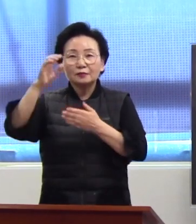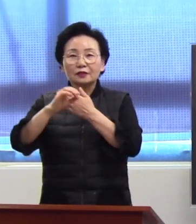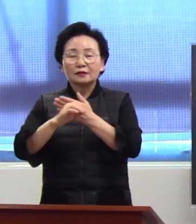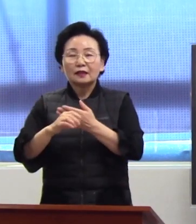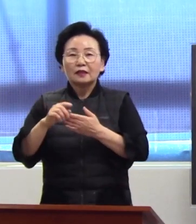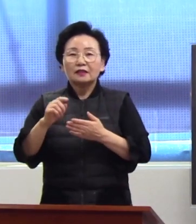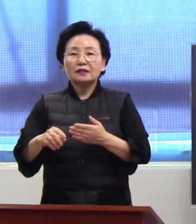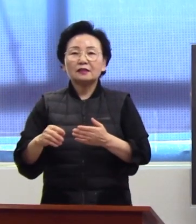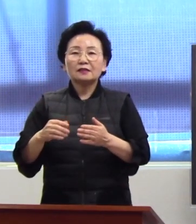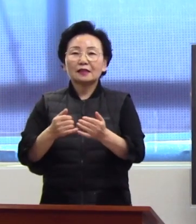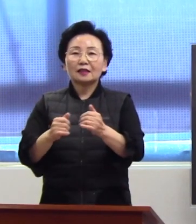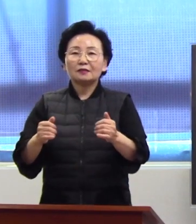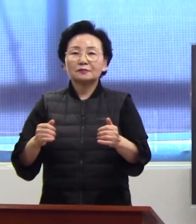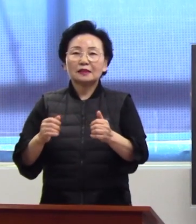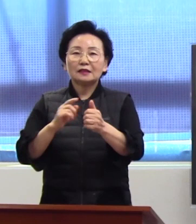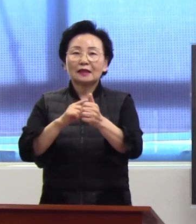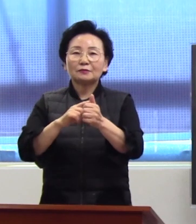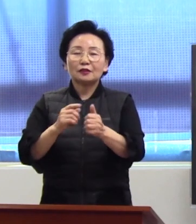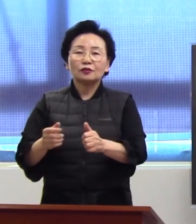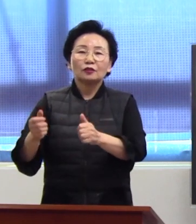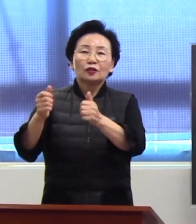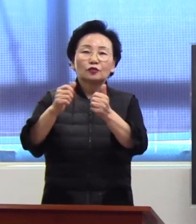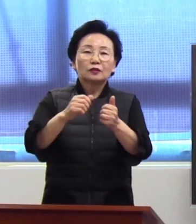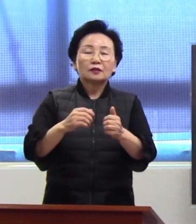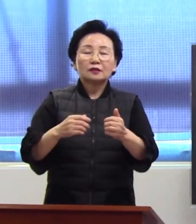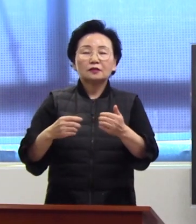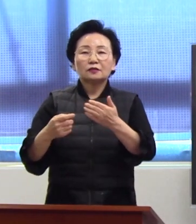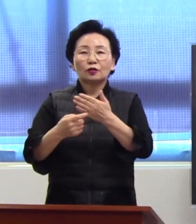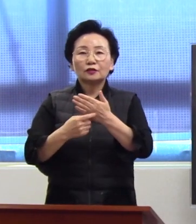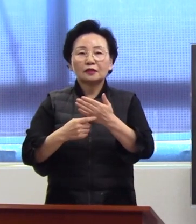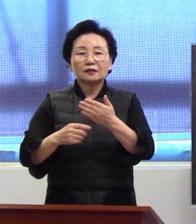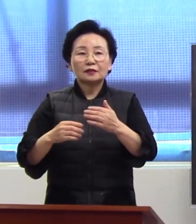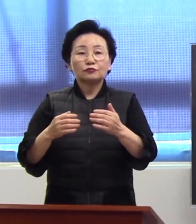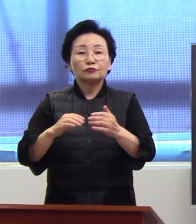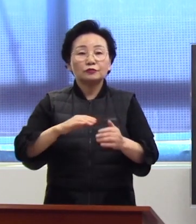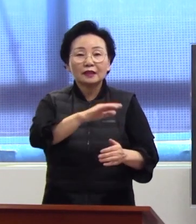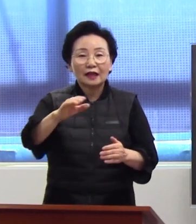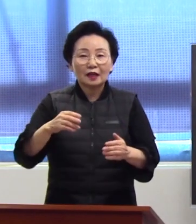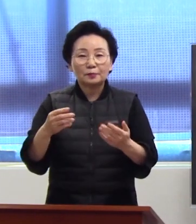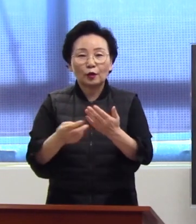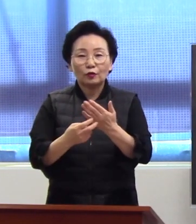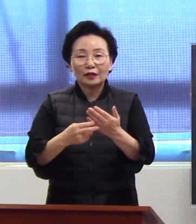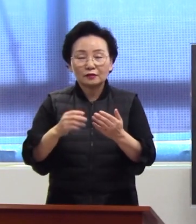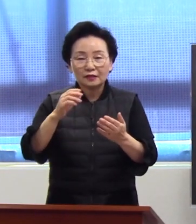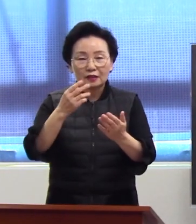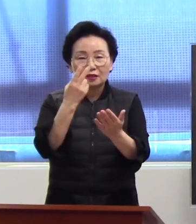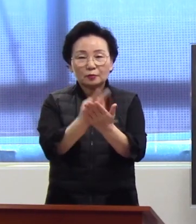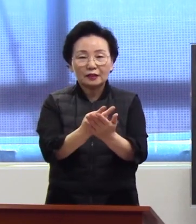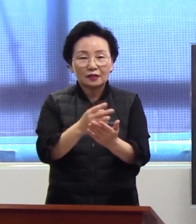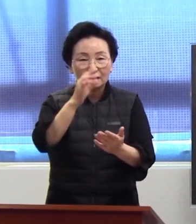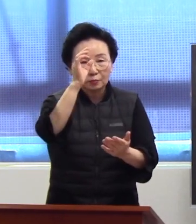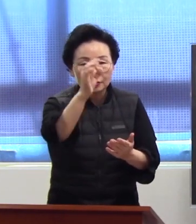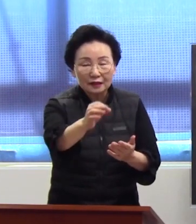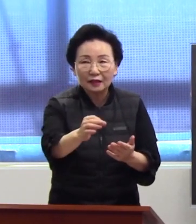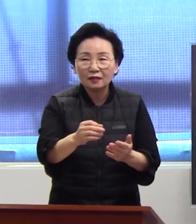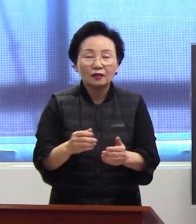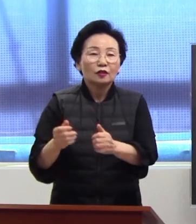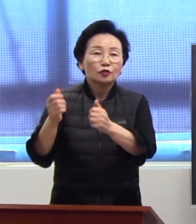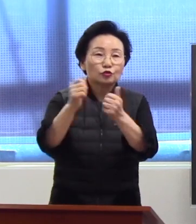왜냐하면 이 남자는 그 겉에서 이제 우리가 병원에서 이렇게 입원해 있는데 보니까